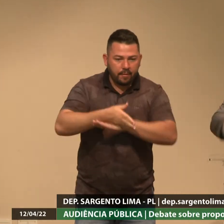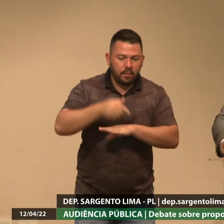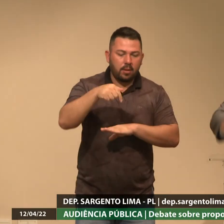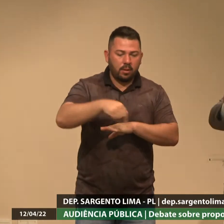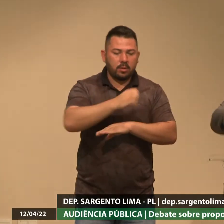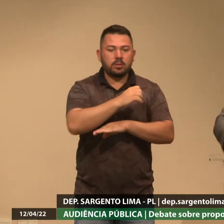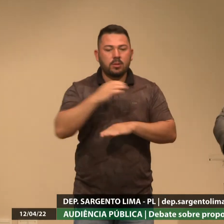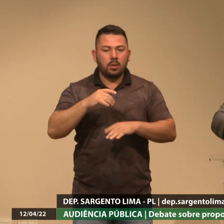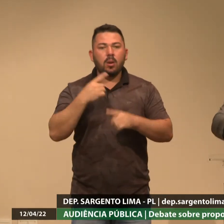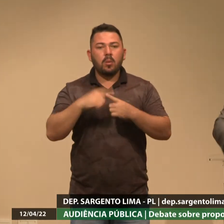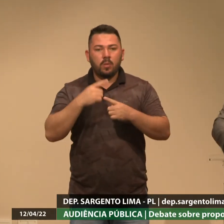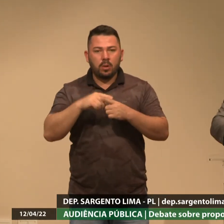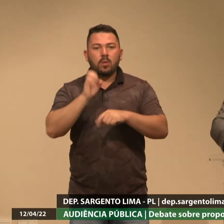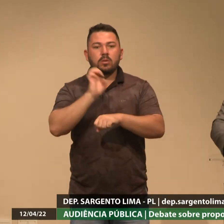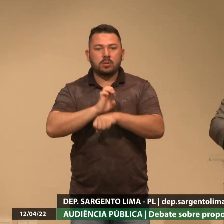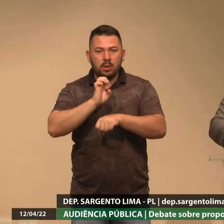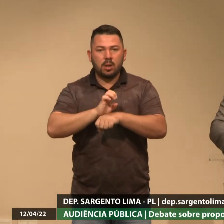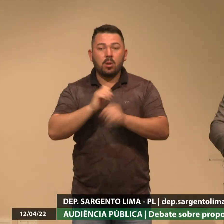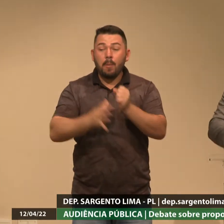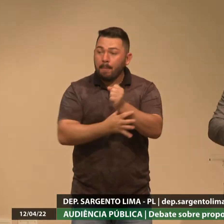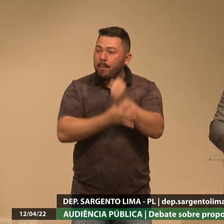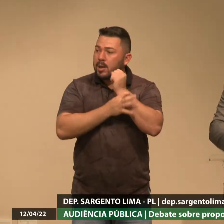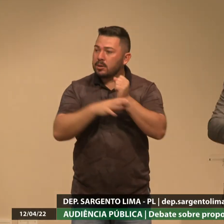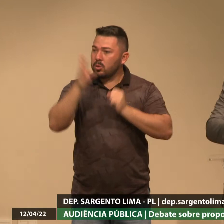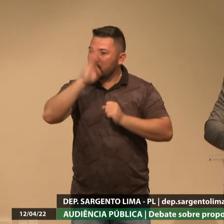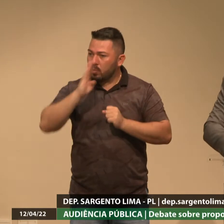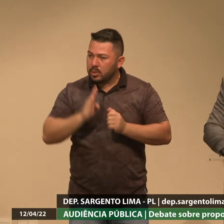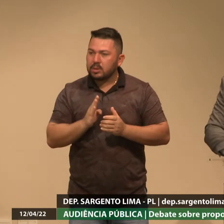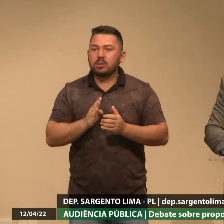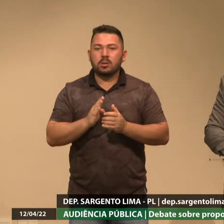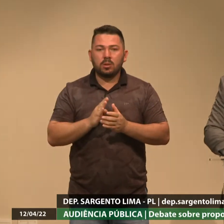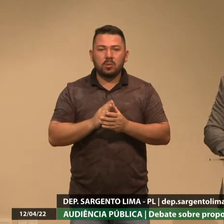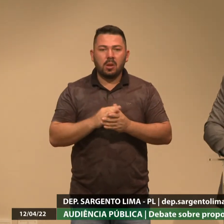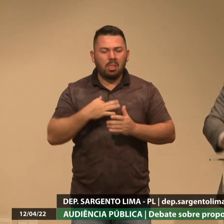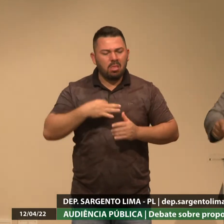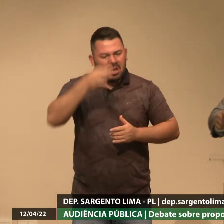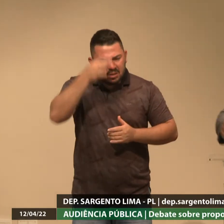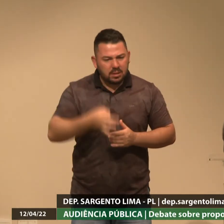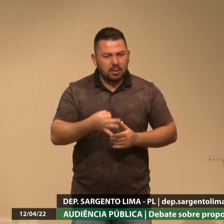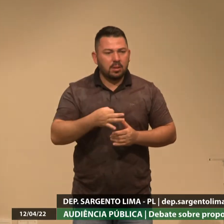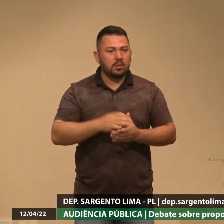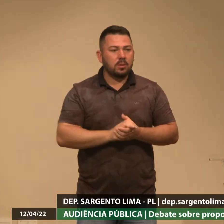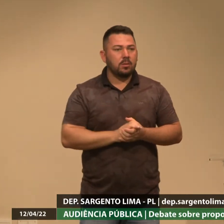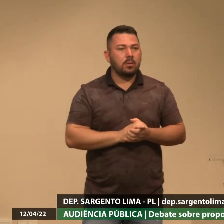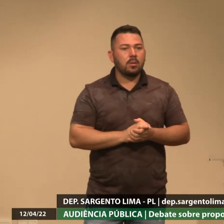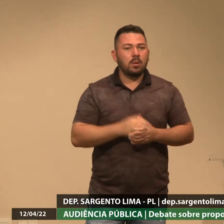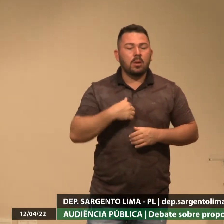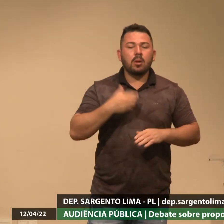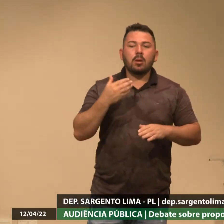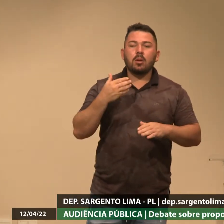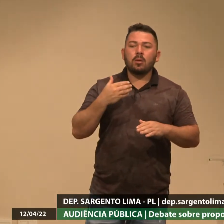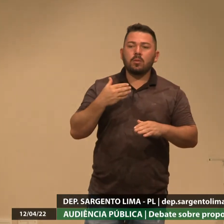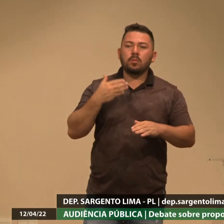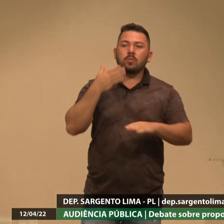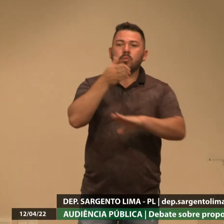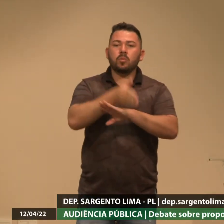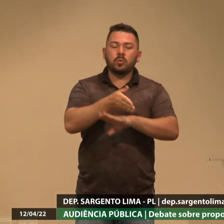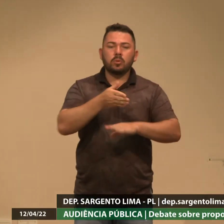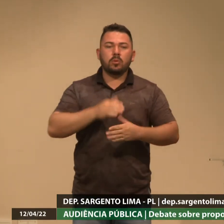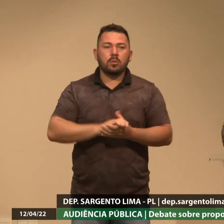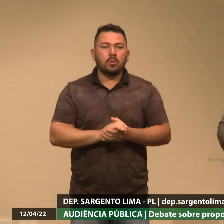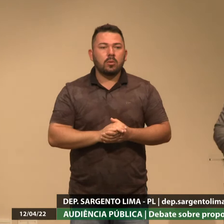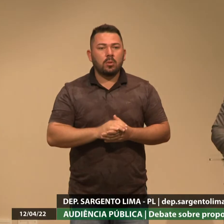porque é o estado mais seguro do Brasil com a mais absoluta certeza tive há pouco tempo atrás